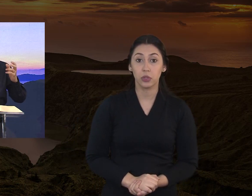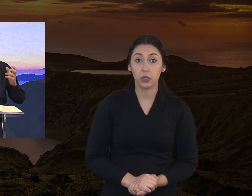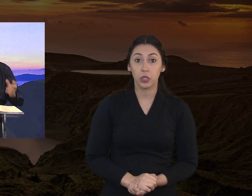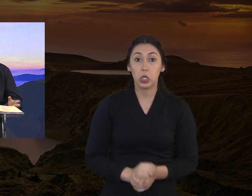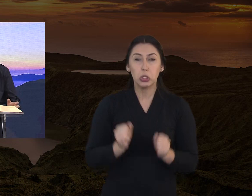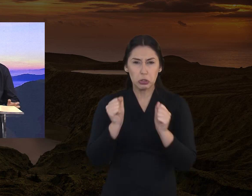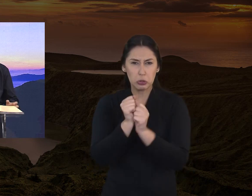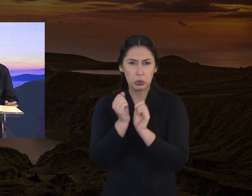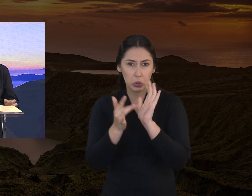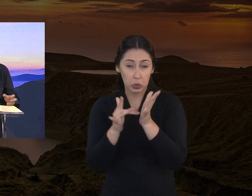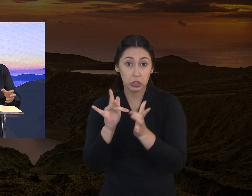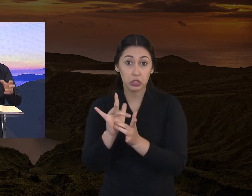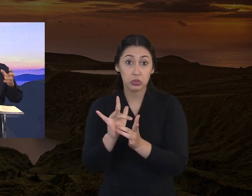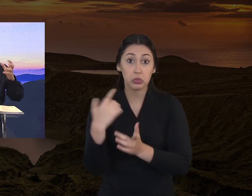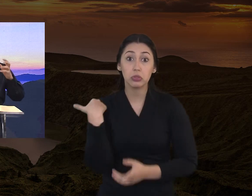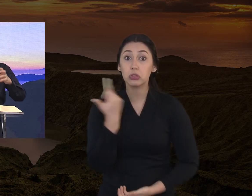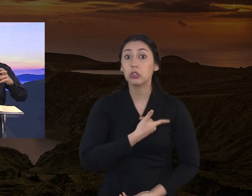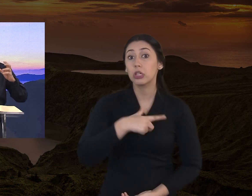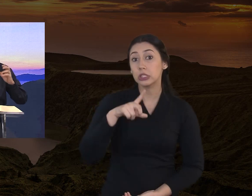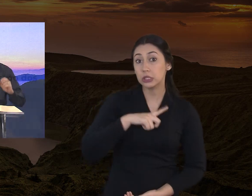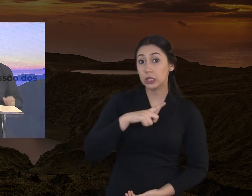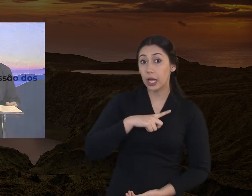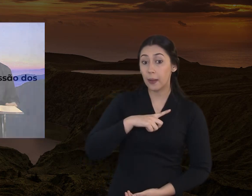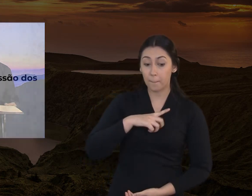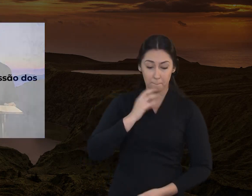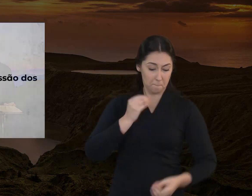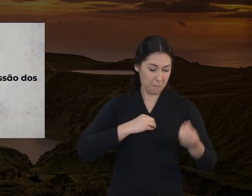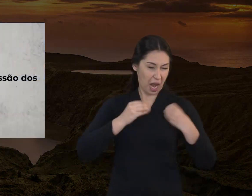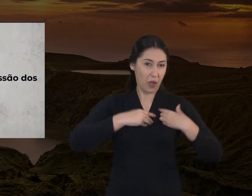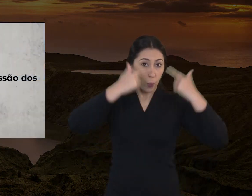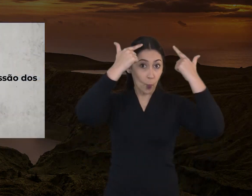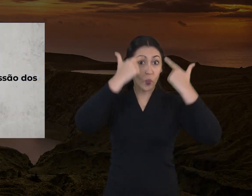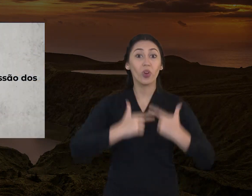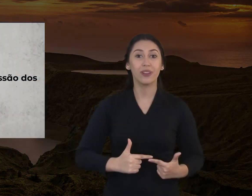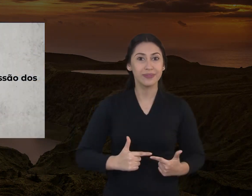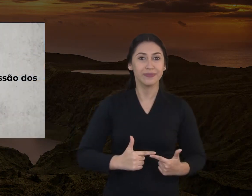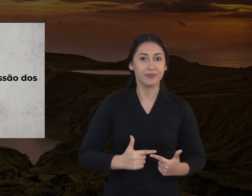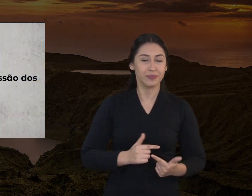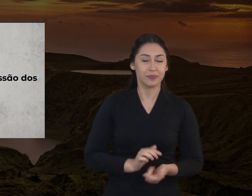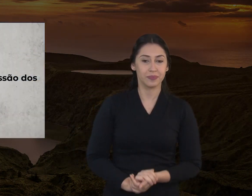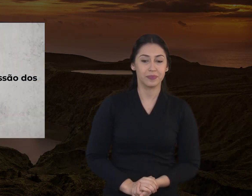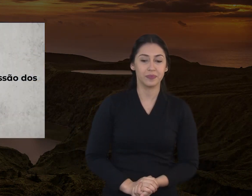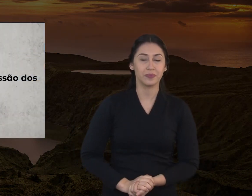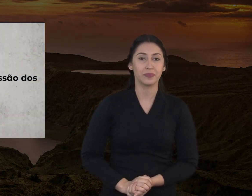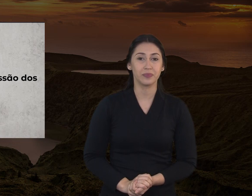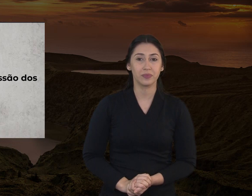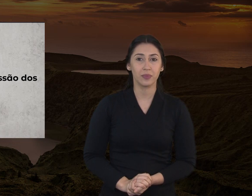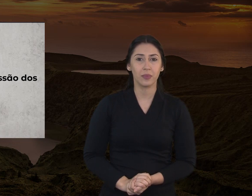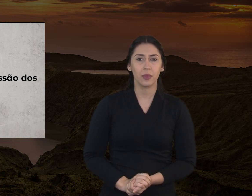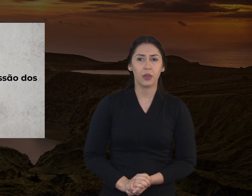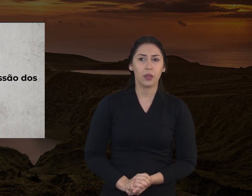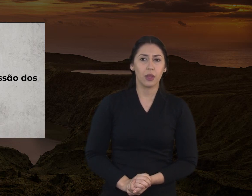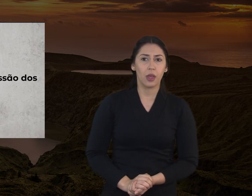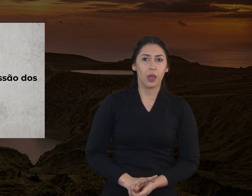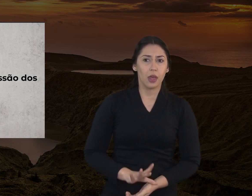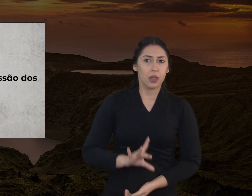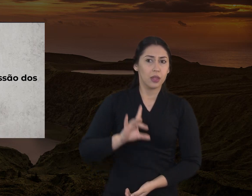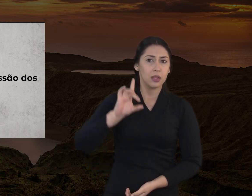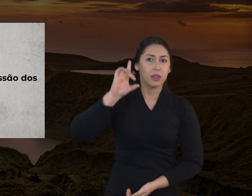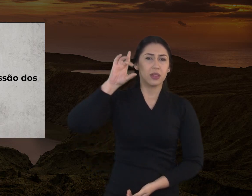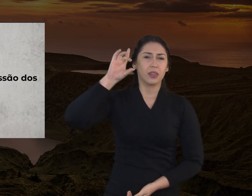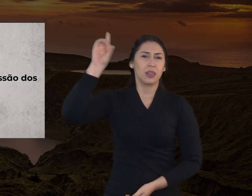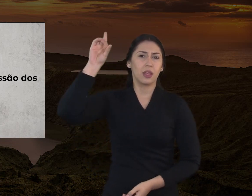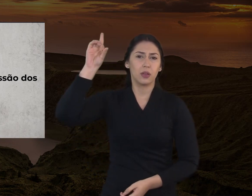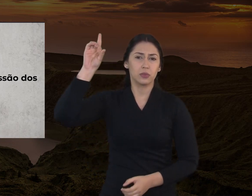a redenção, a remissão dos pecados. Então, como Deus reconectou o